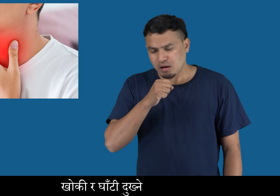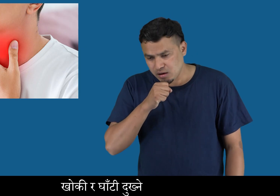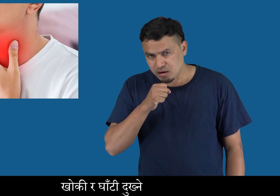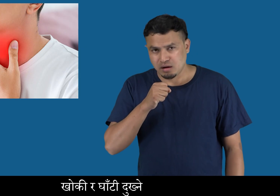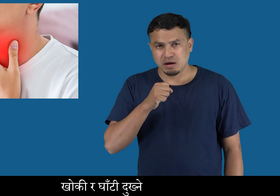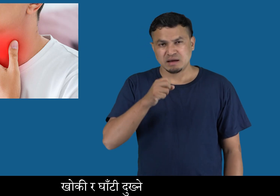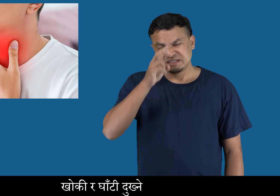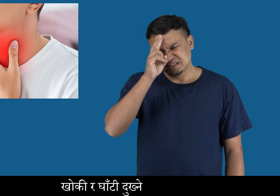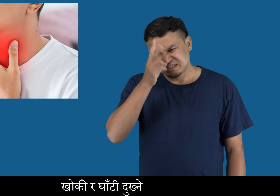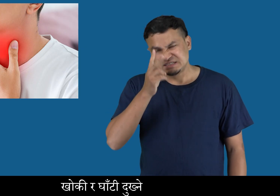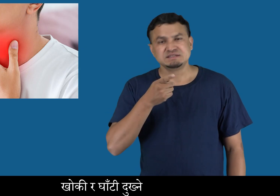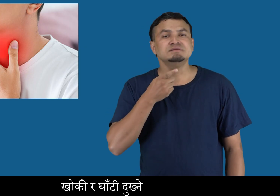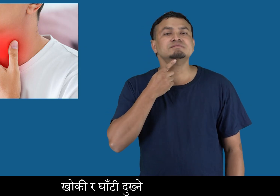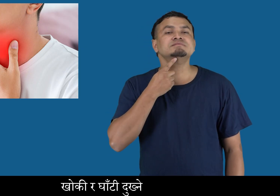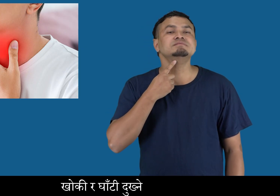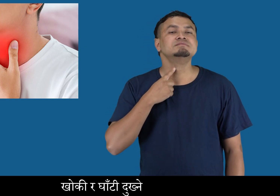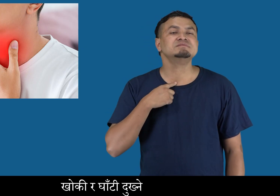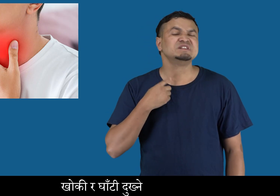खोकी र घाँटी दुख्ने।